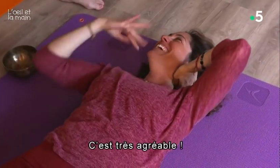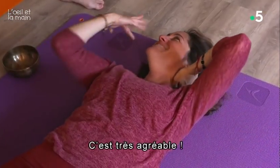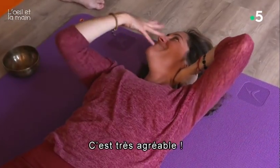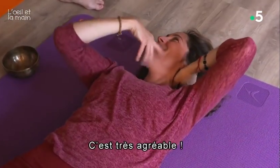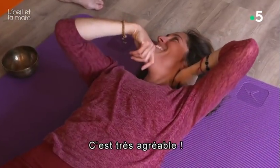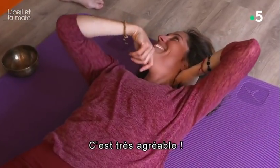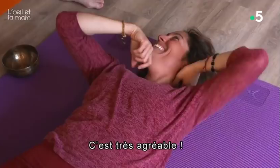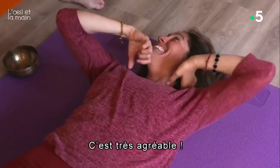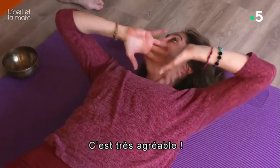C'est très agréable.